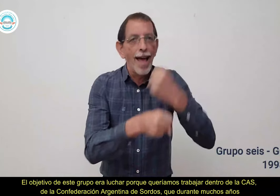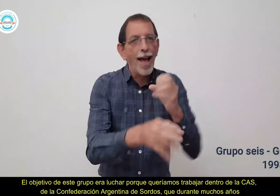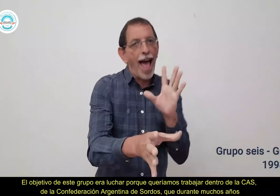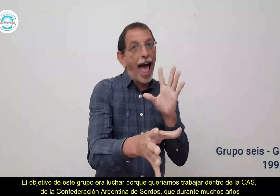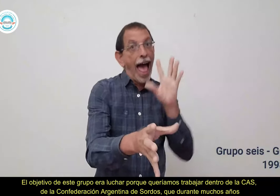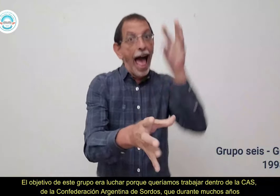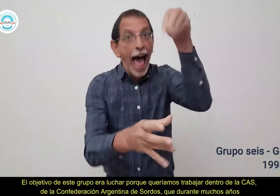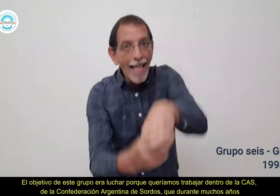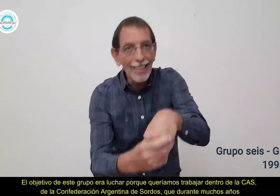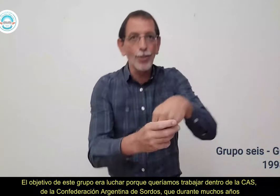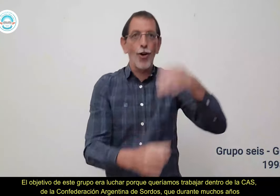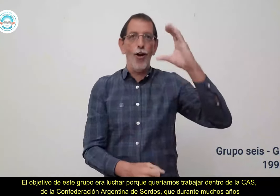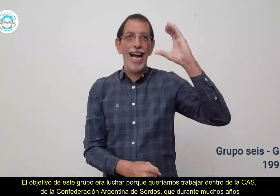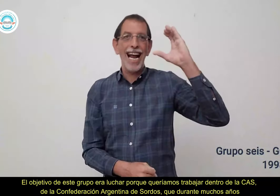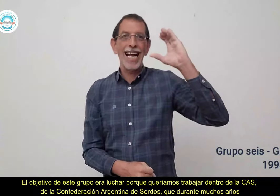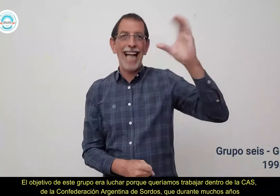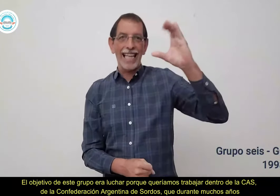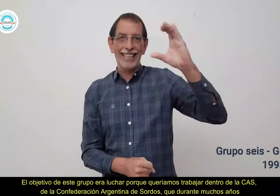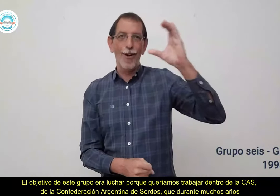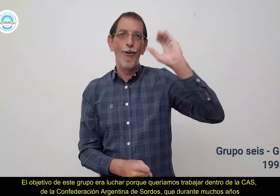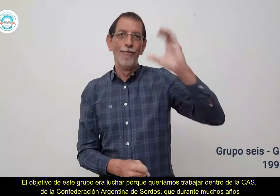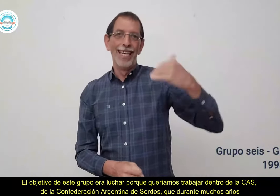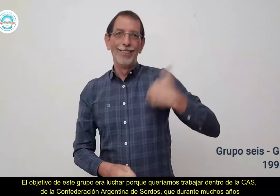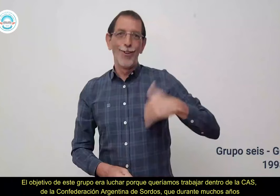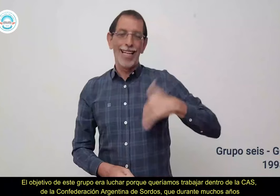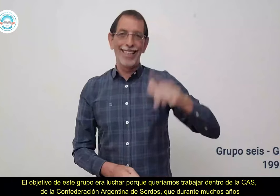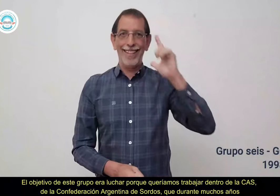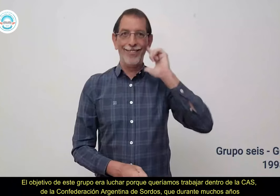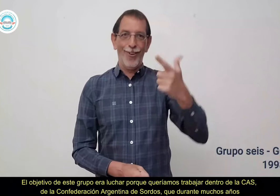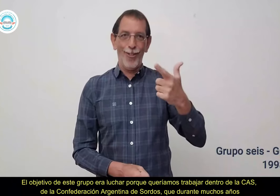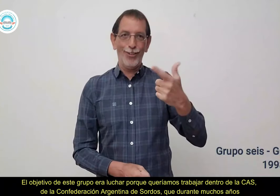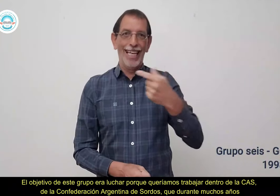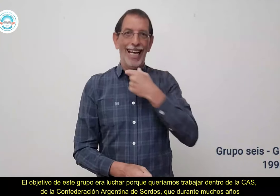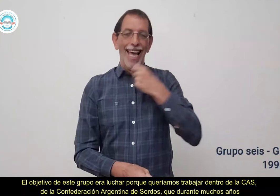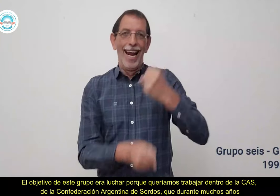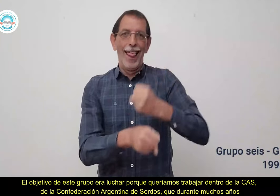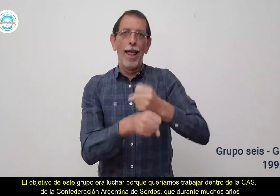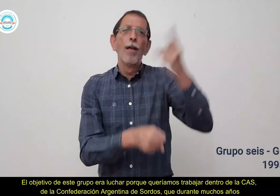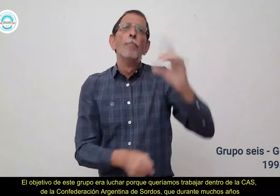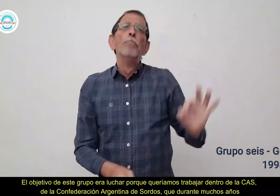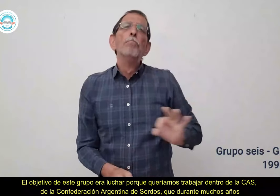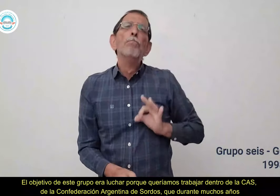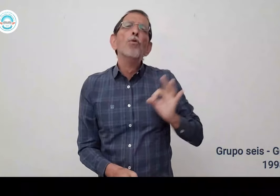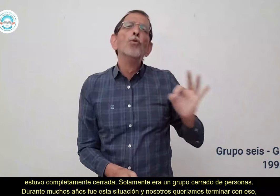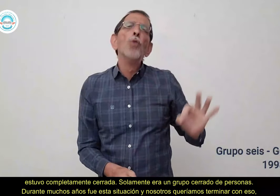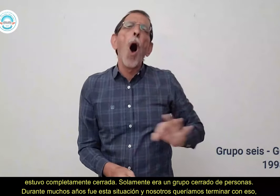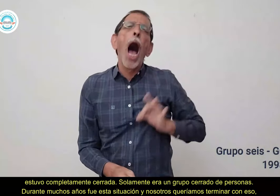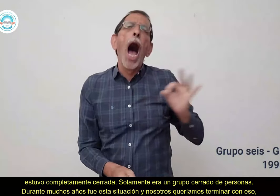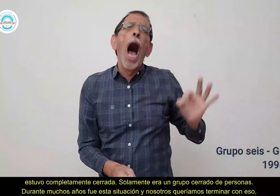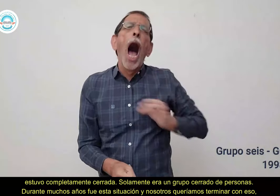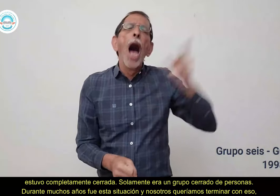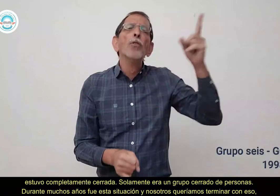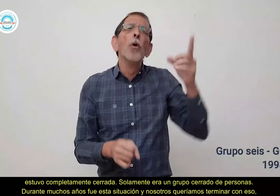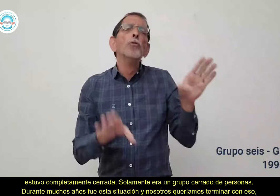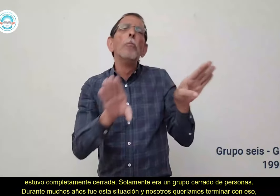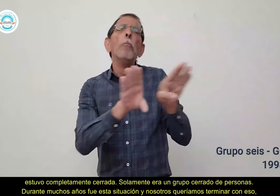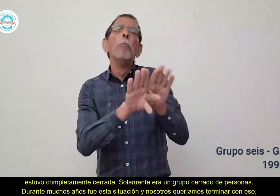trabajar dentro de la CAS, de la Confederación Argentina de Sordos, que durante muchos años estuvo